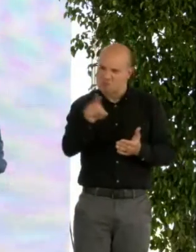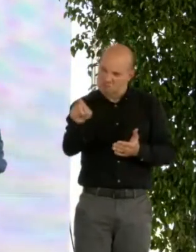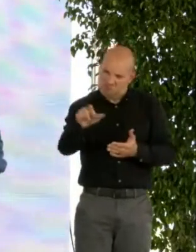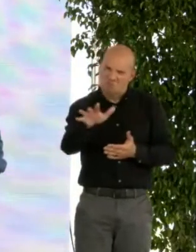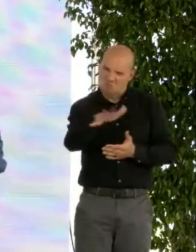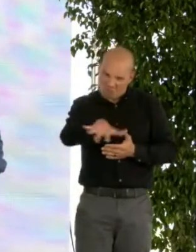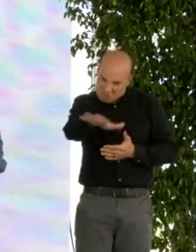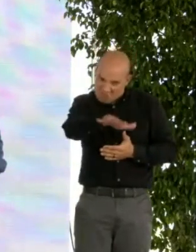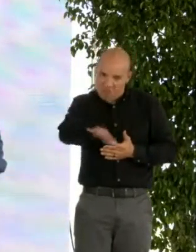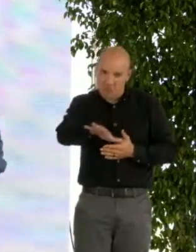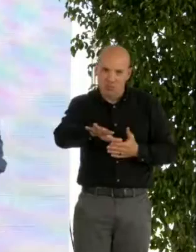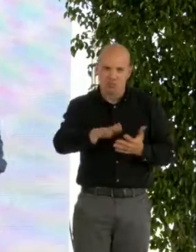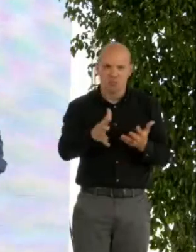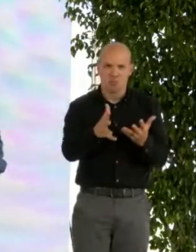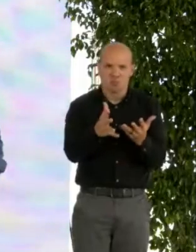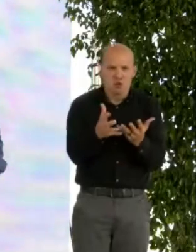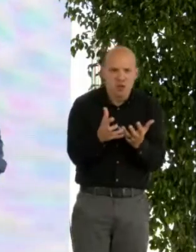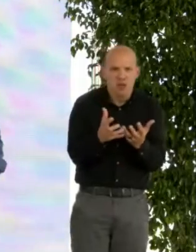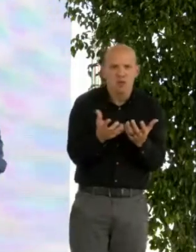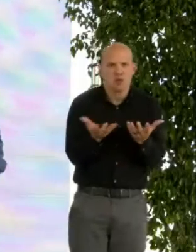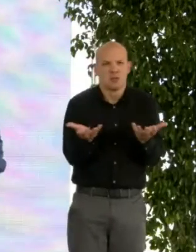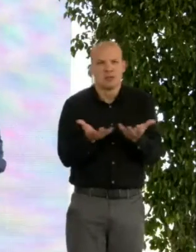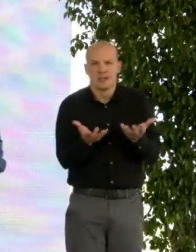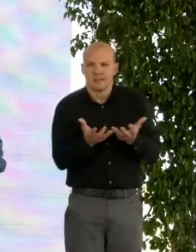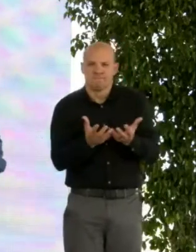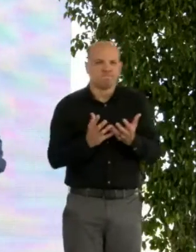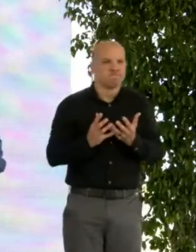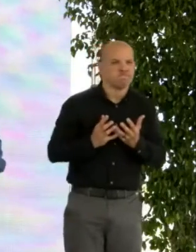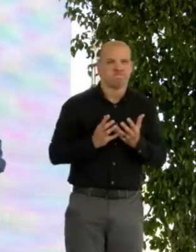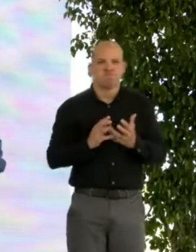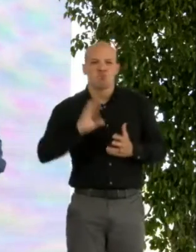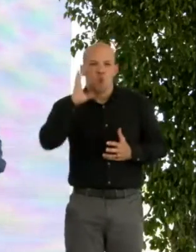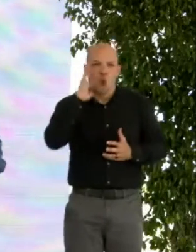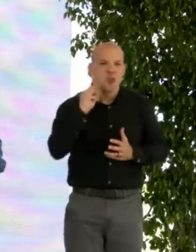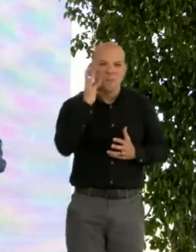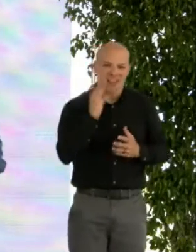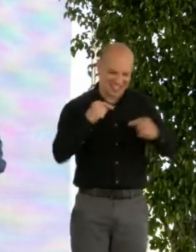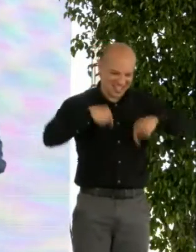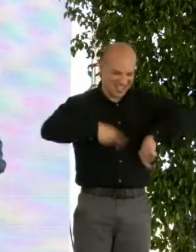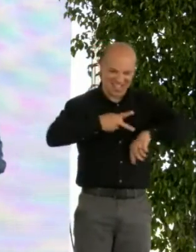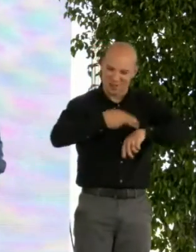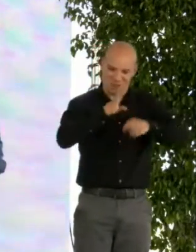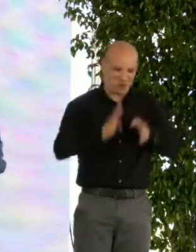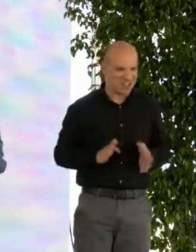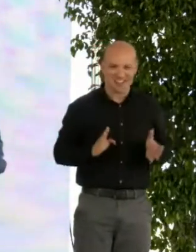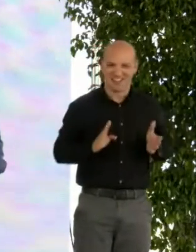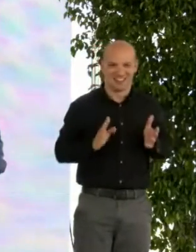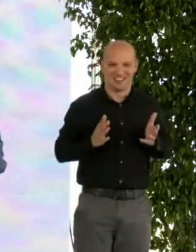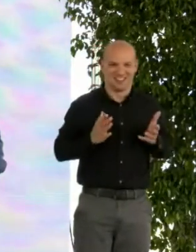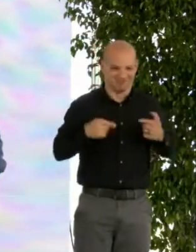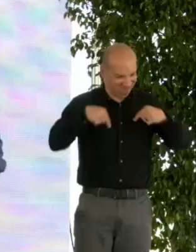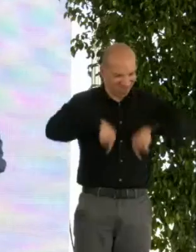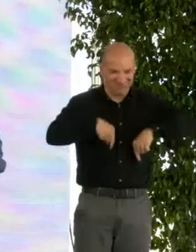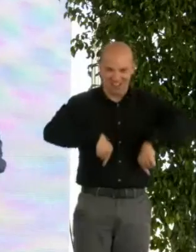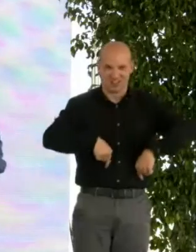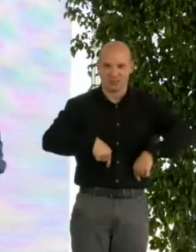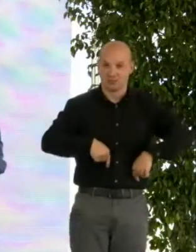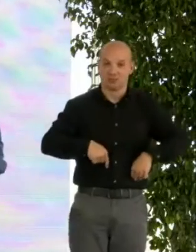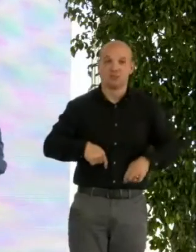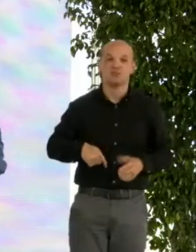era ver cómo podíamos dar una experiencia que fuera puramente Puerto Rico, puramente puertorriqueña. Y pues